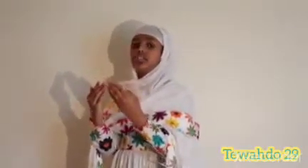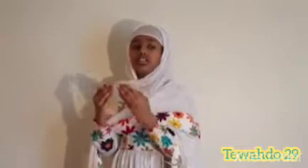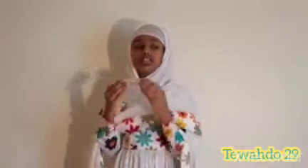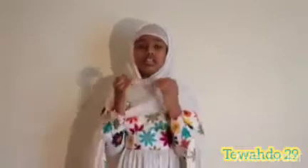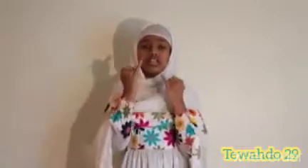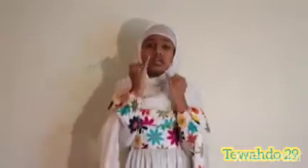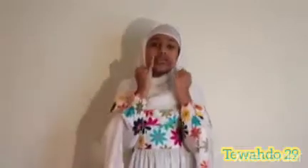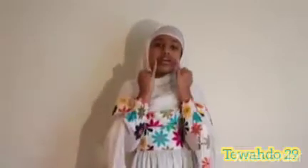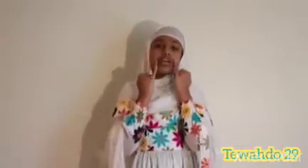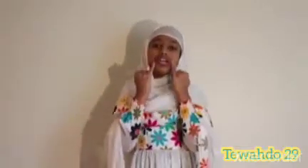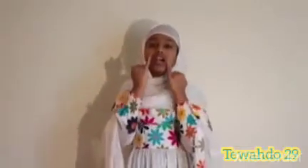አመሰገኑት